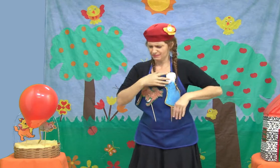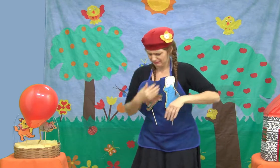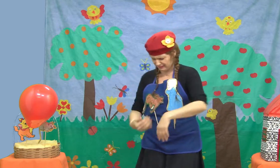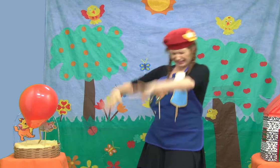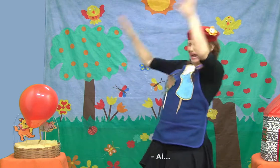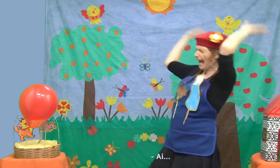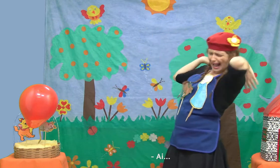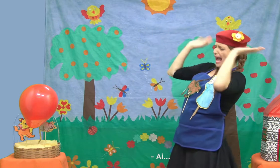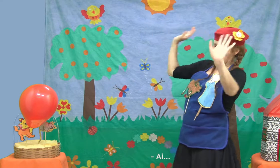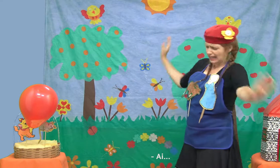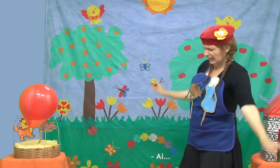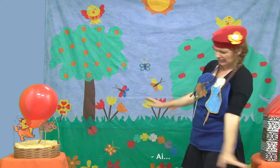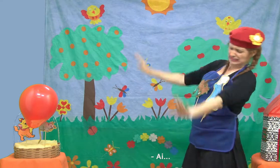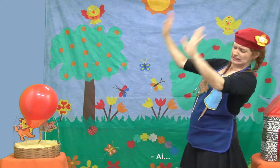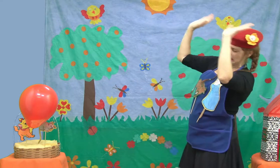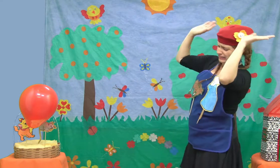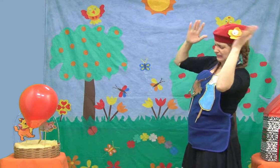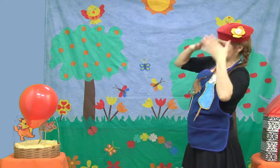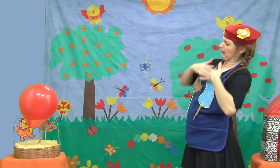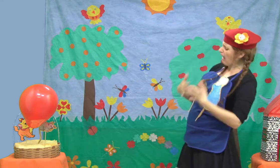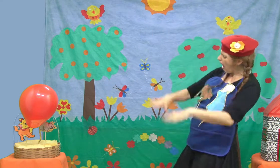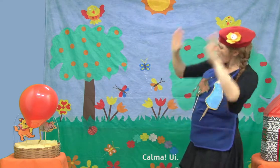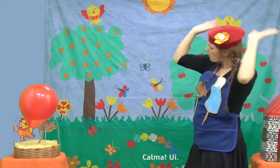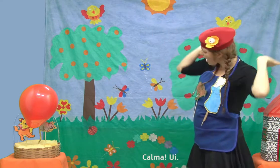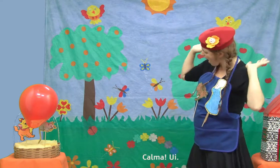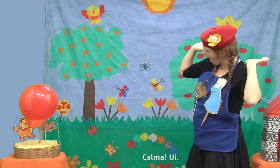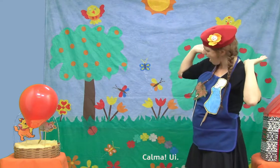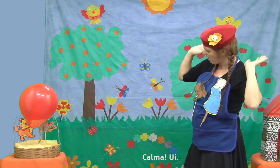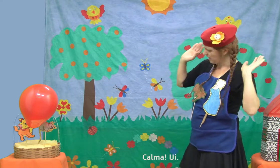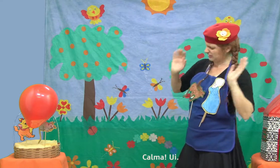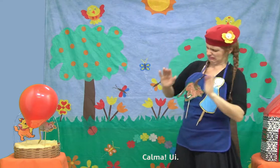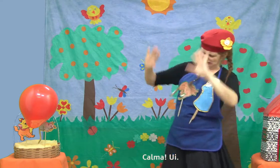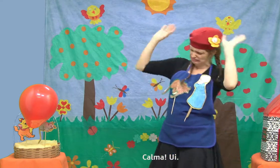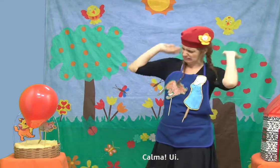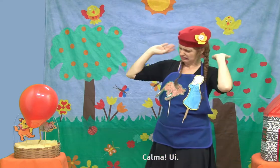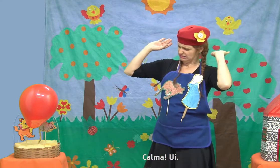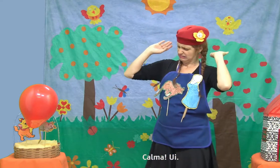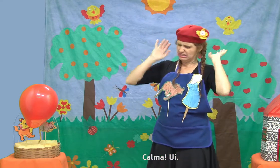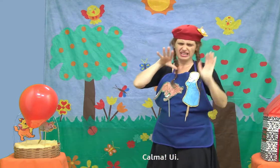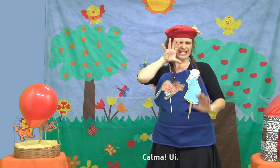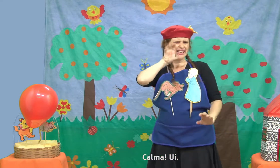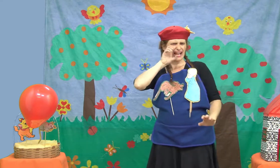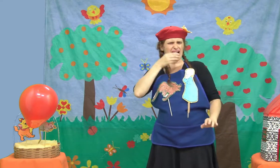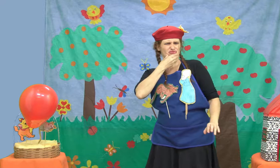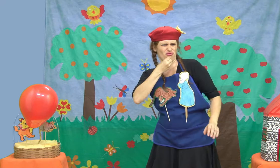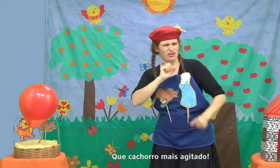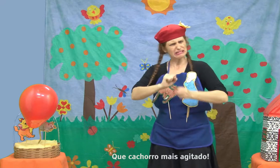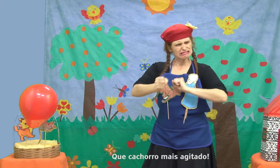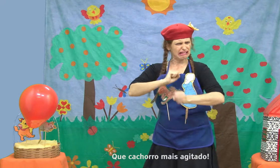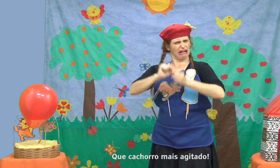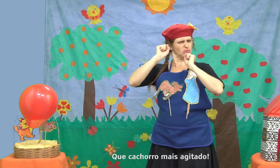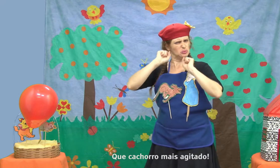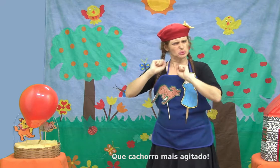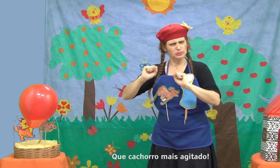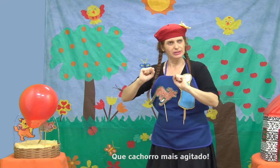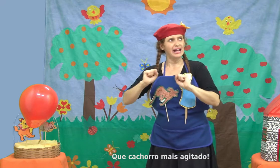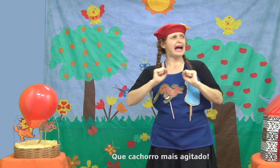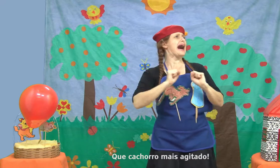ae calma i cachorro mais agitado